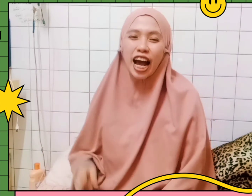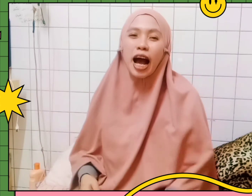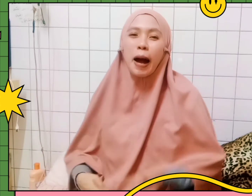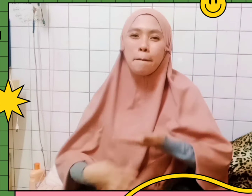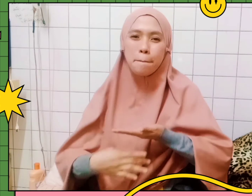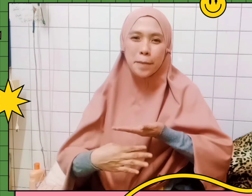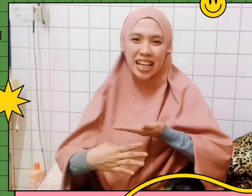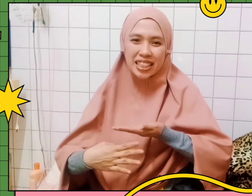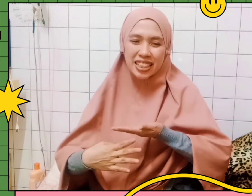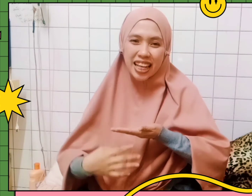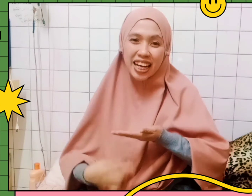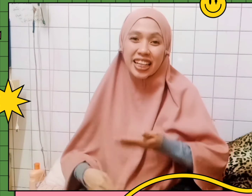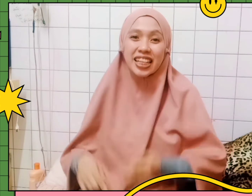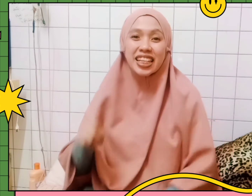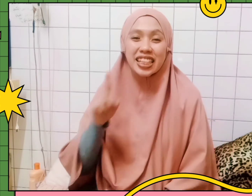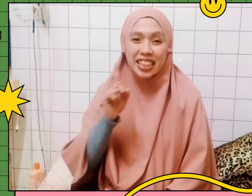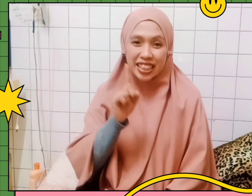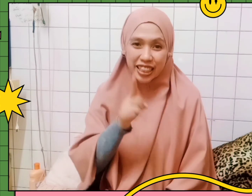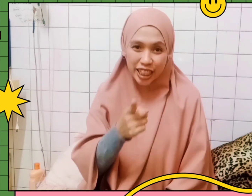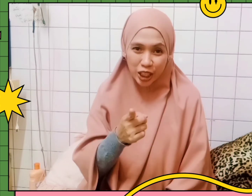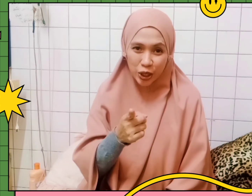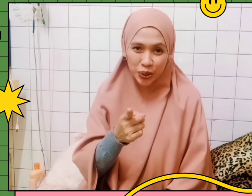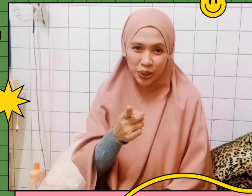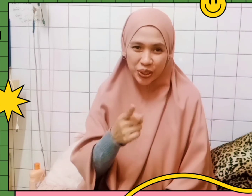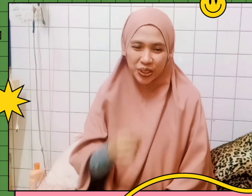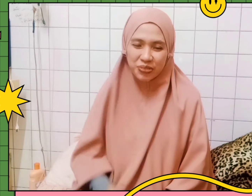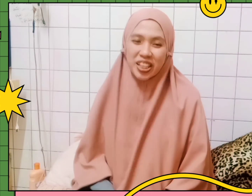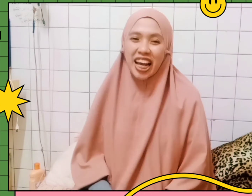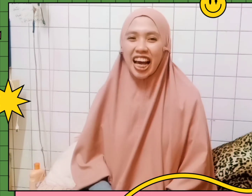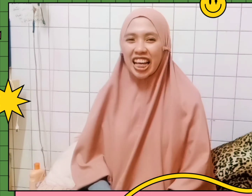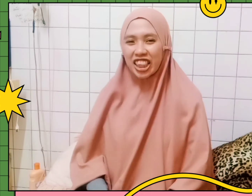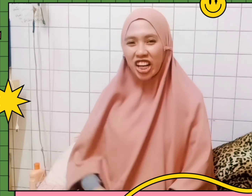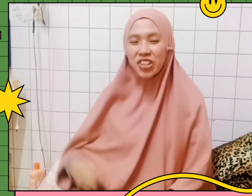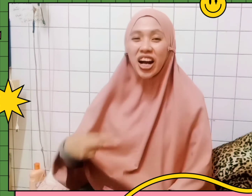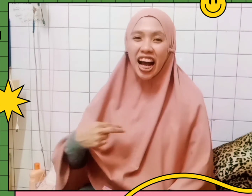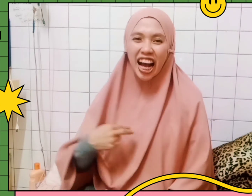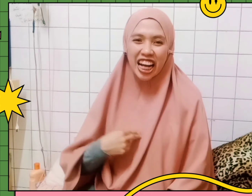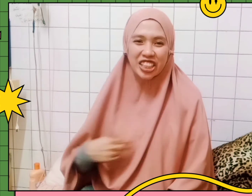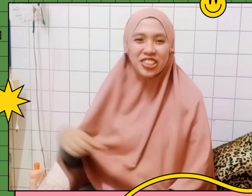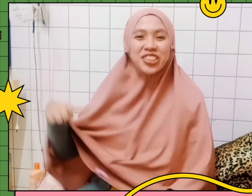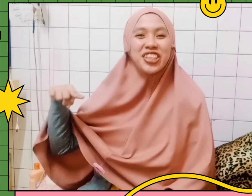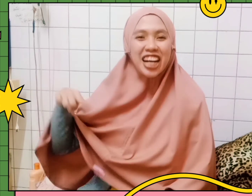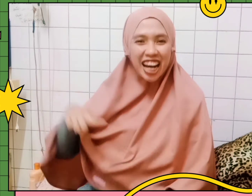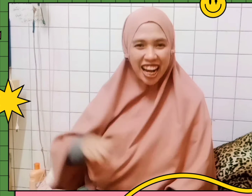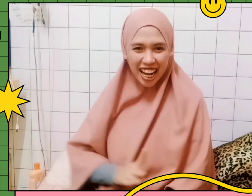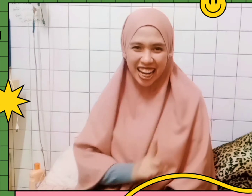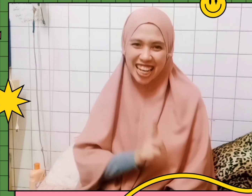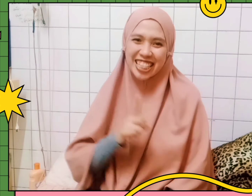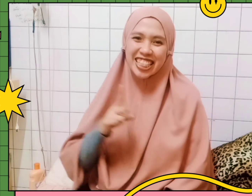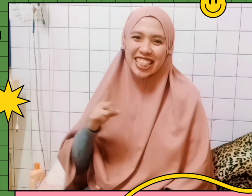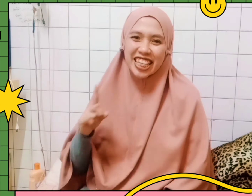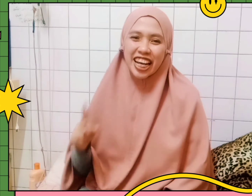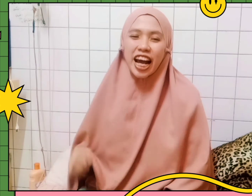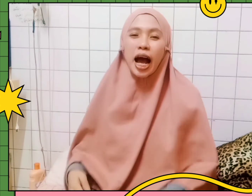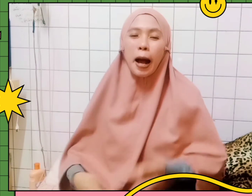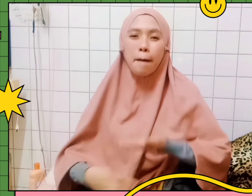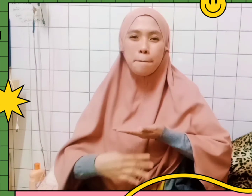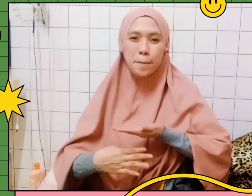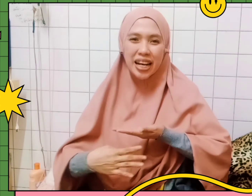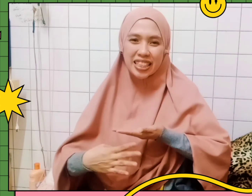hanya masak itu, atau aku